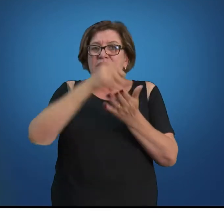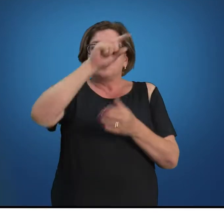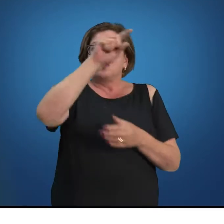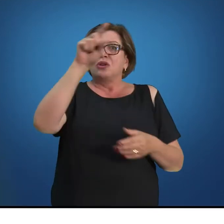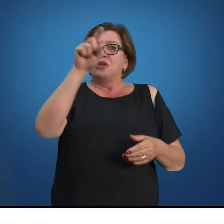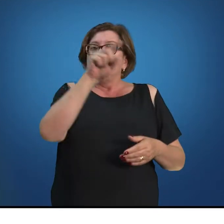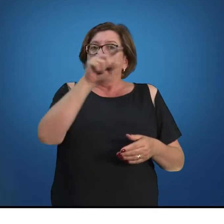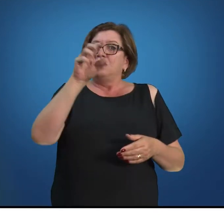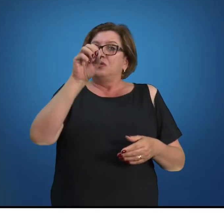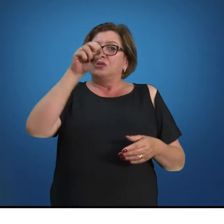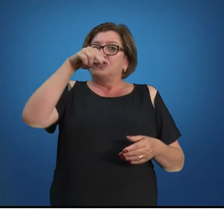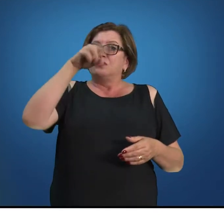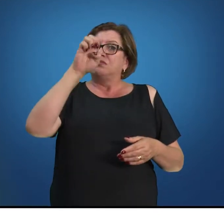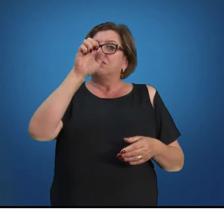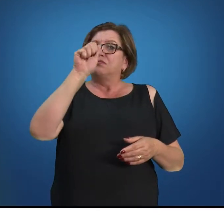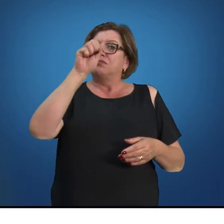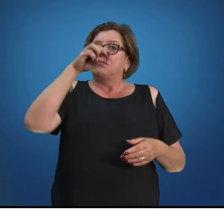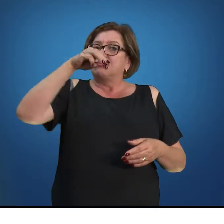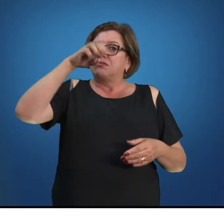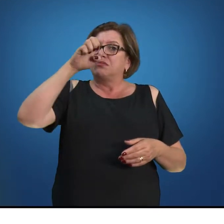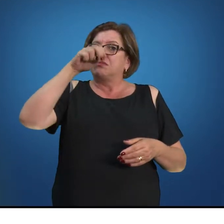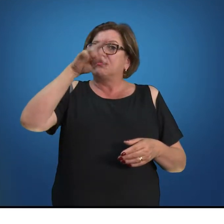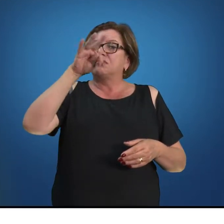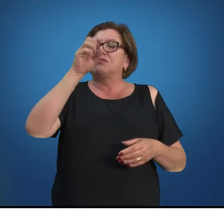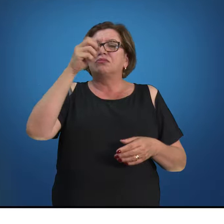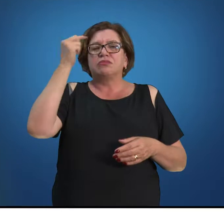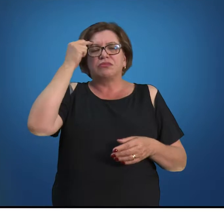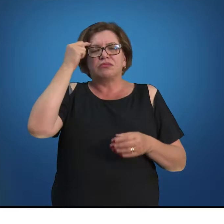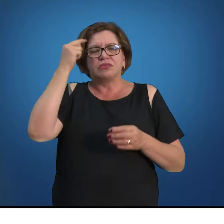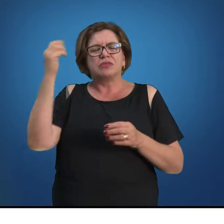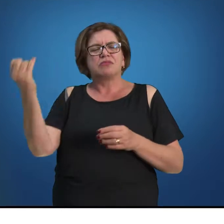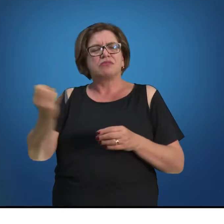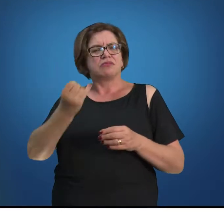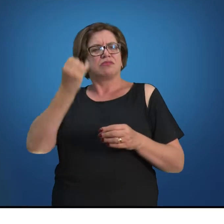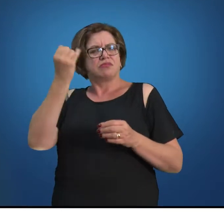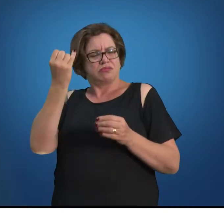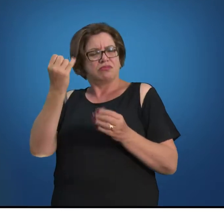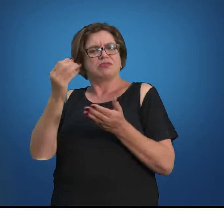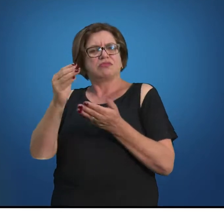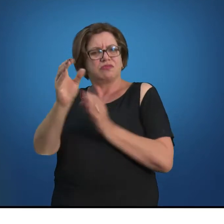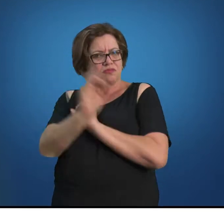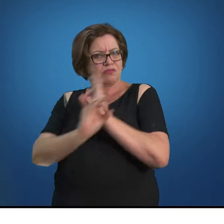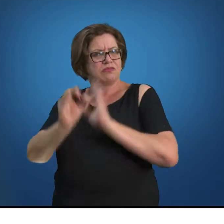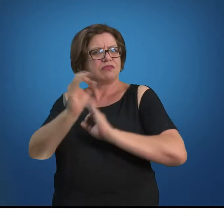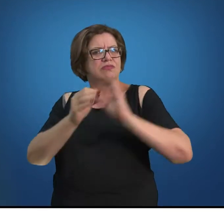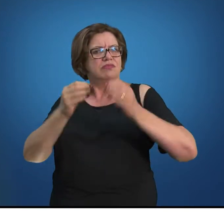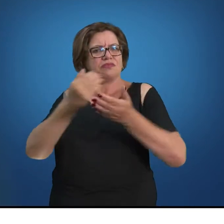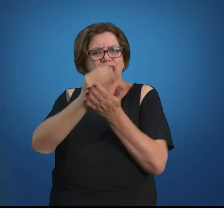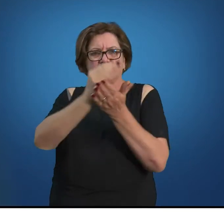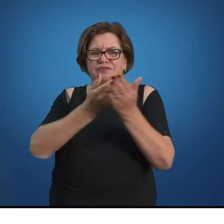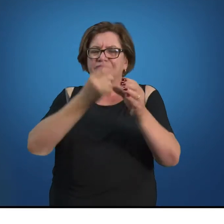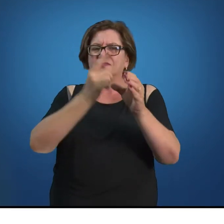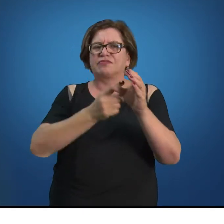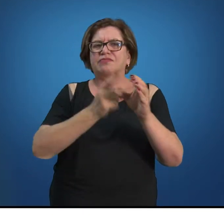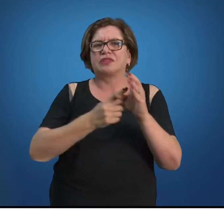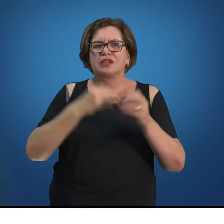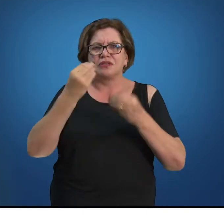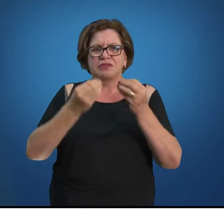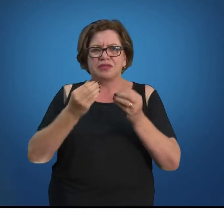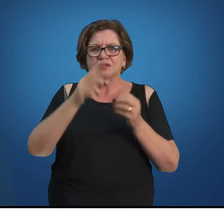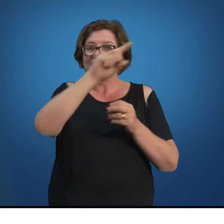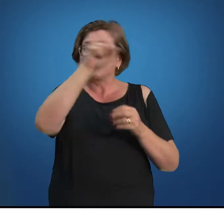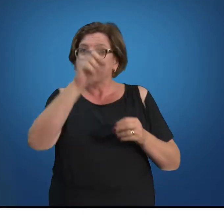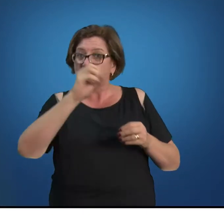e observamos a importância também desse instrumento de planejamento e gestão urbana, observamos de que o